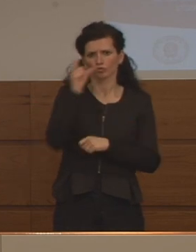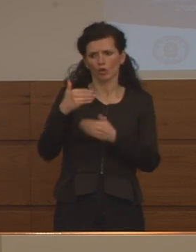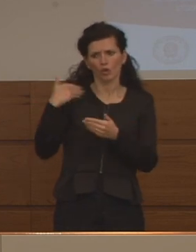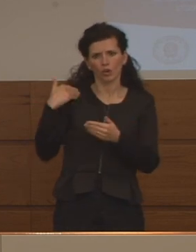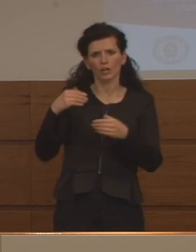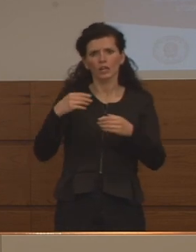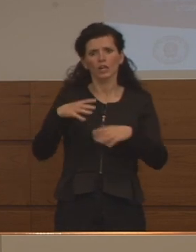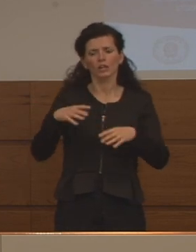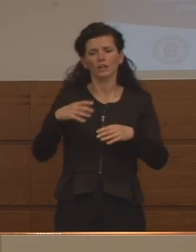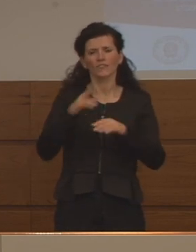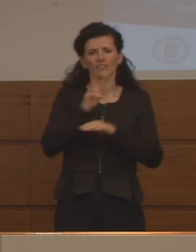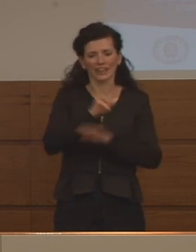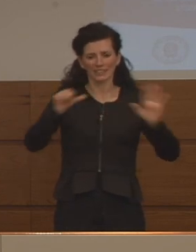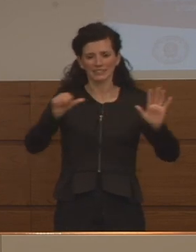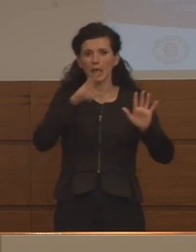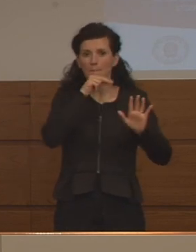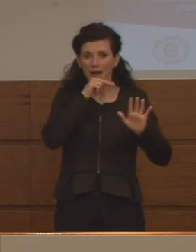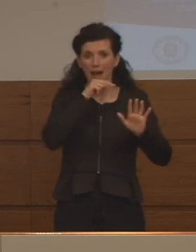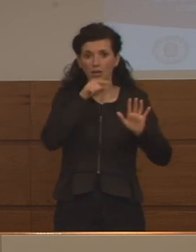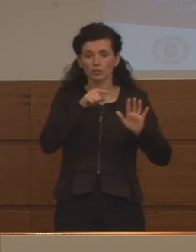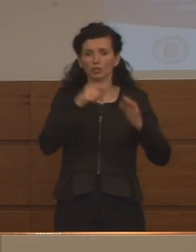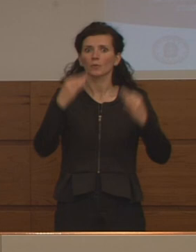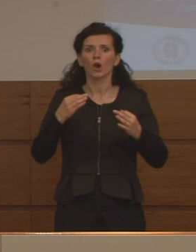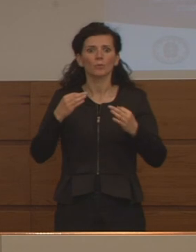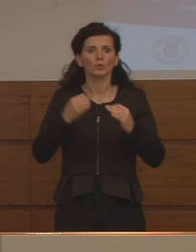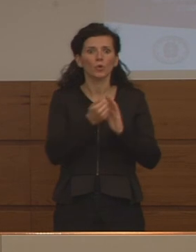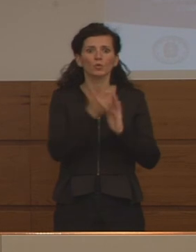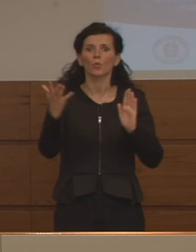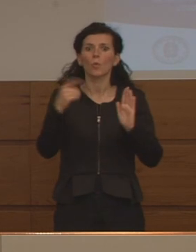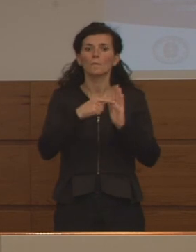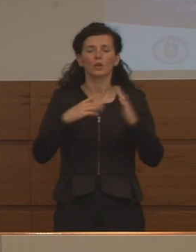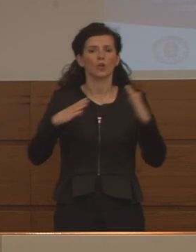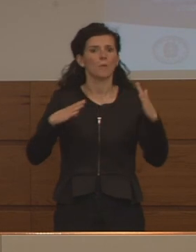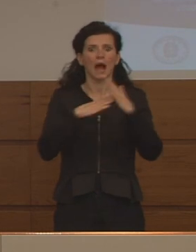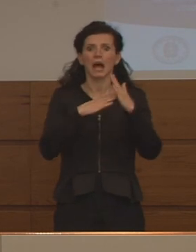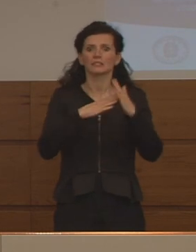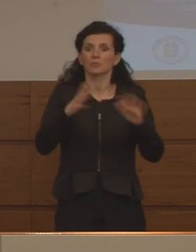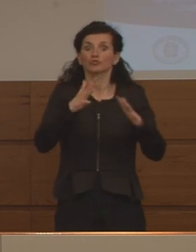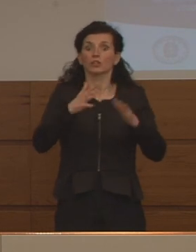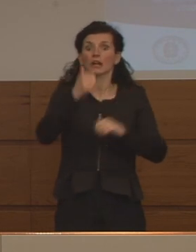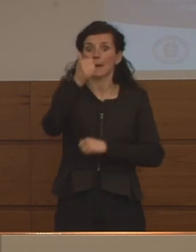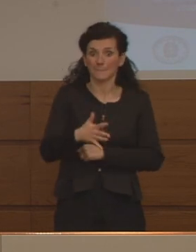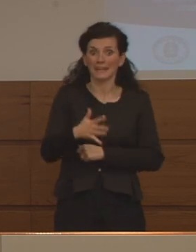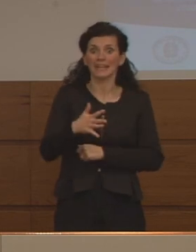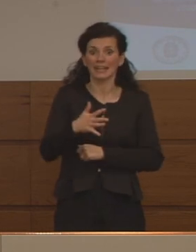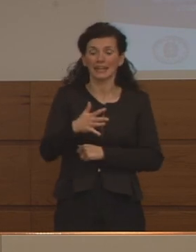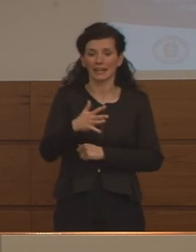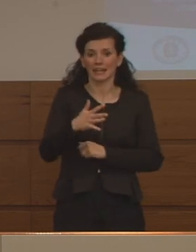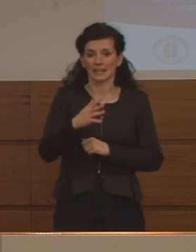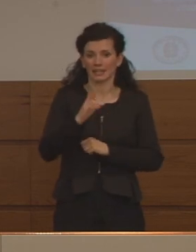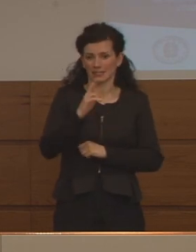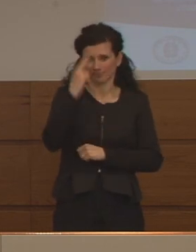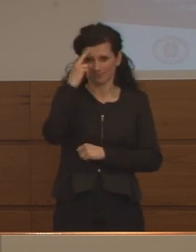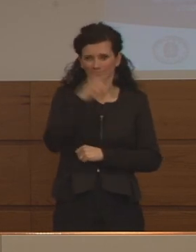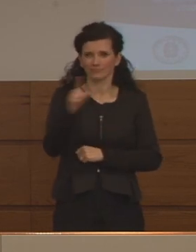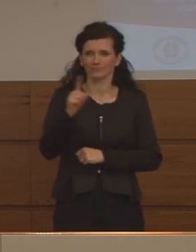26 di marzo avevamo raggiunto il massimo con circa mille persone decedute per